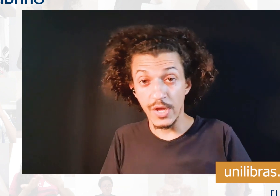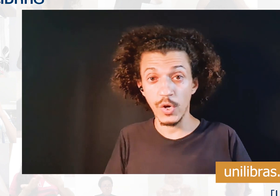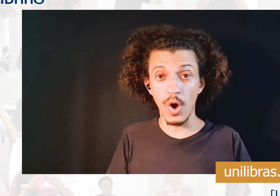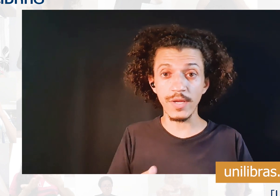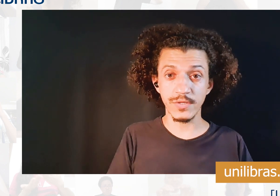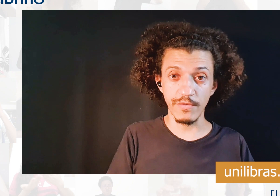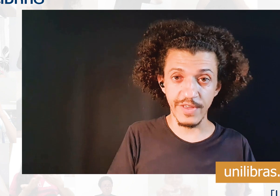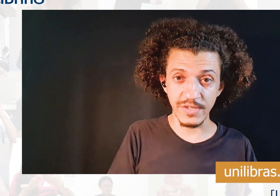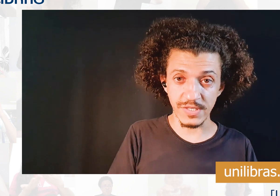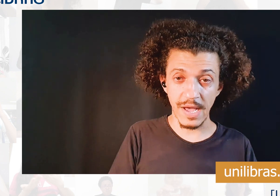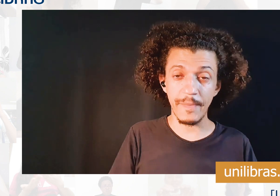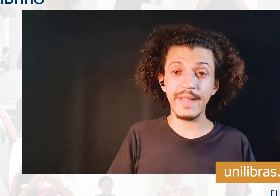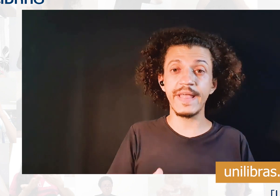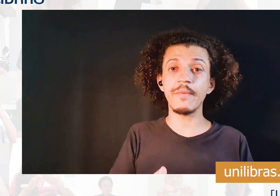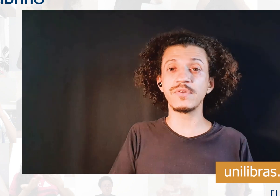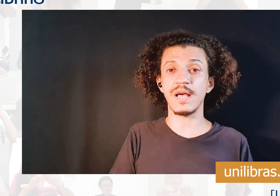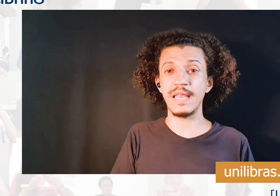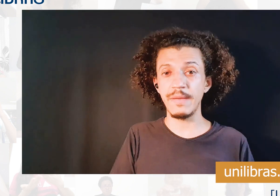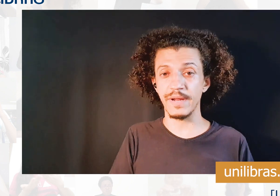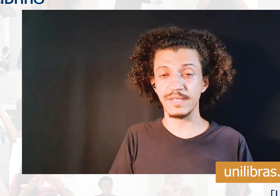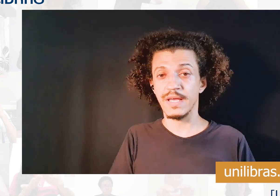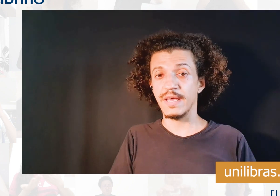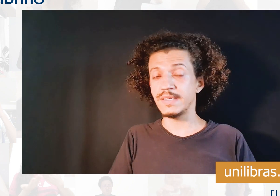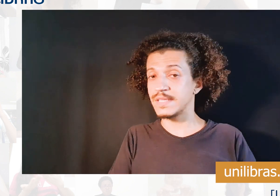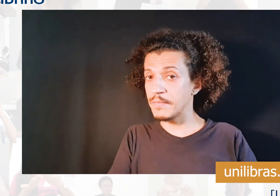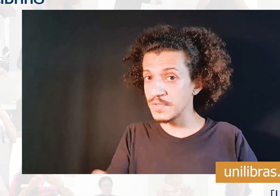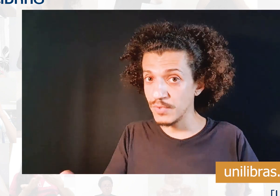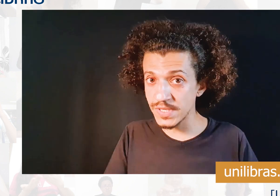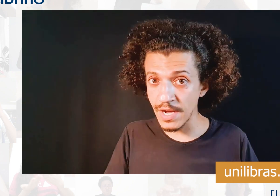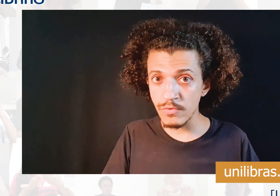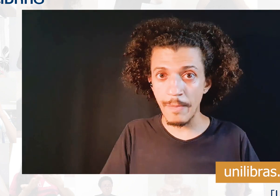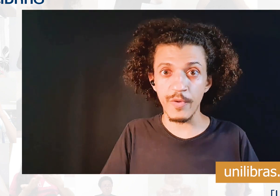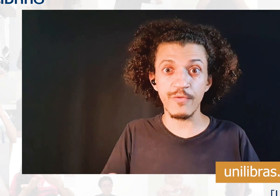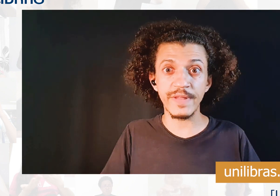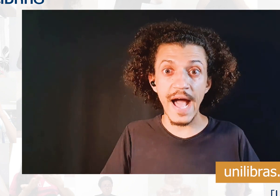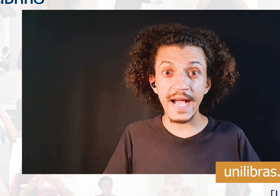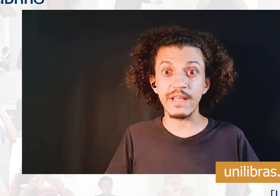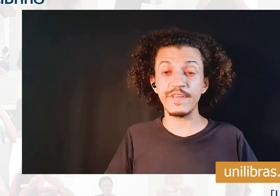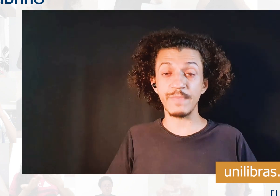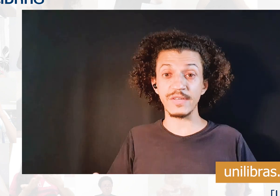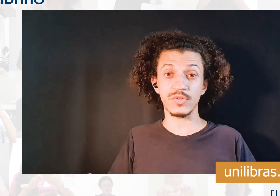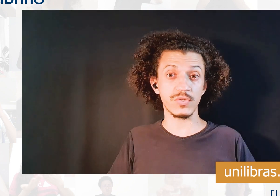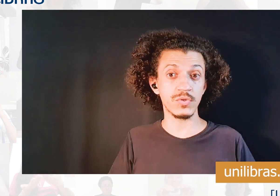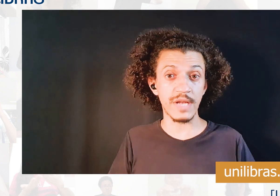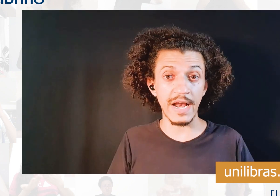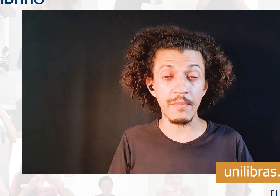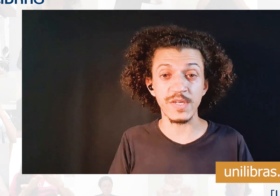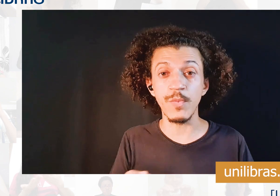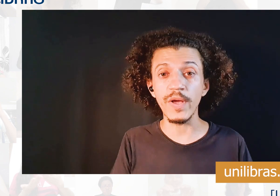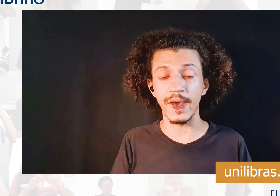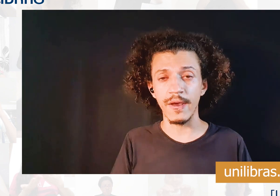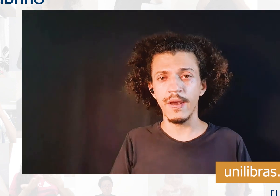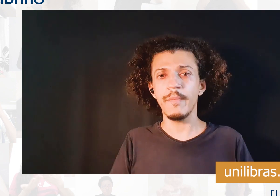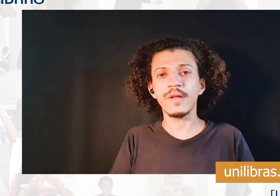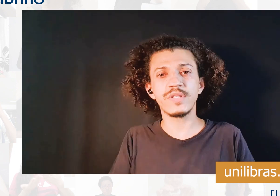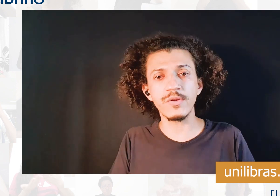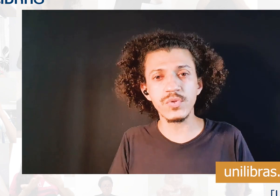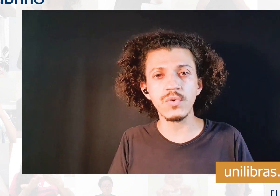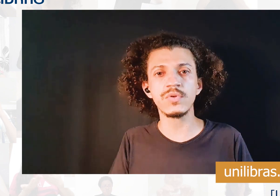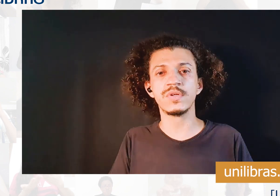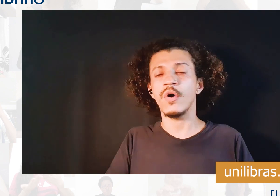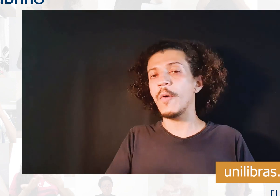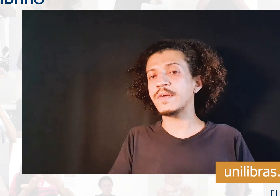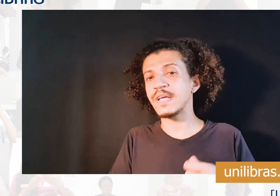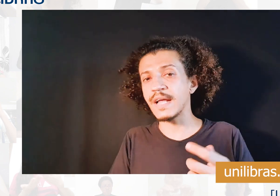surdas. Nós, ouvintes, aprendemos a Libras e estamos buscando aprofundar cada vez mais nosso estudo na Libras. Por quê? Para ajudar